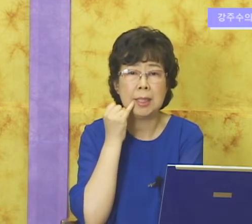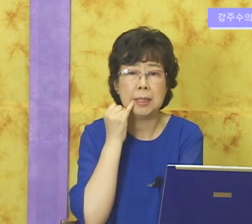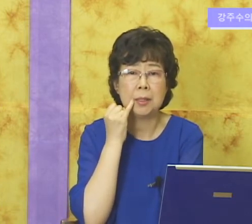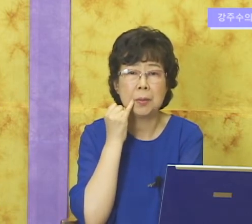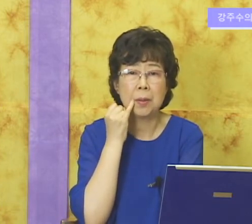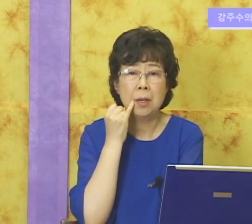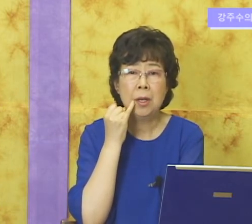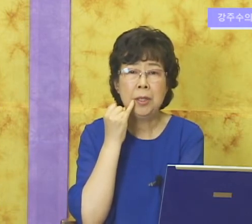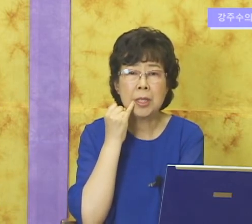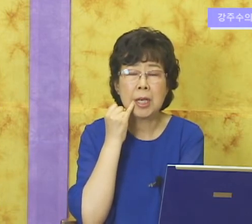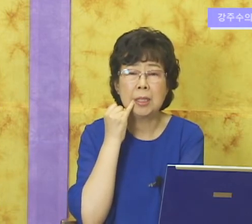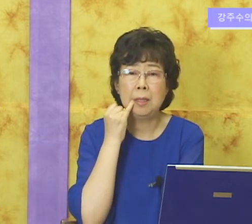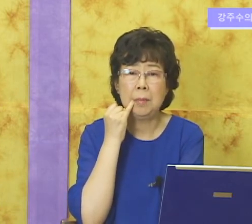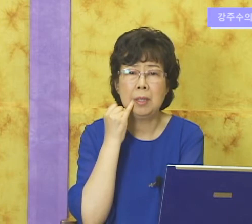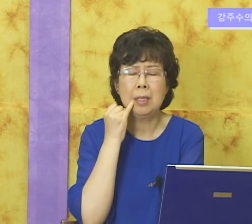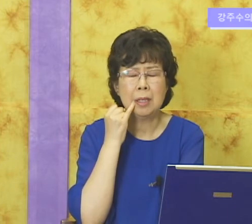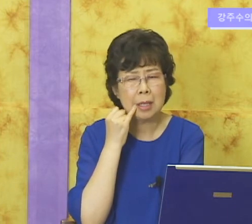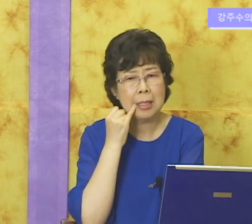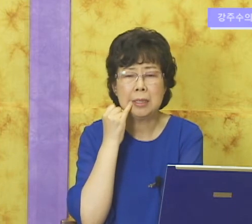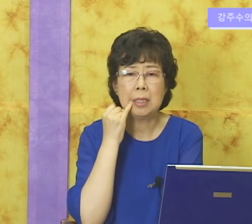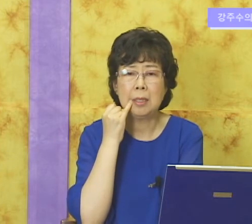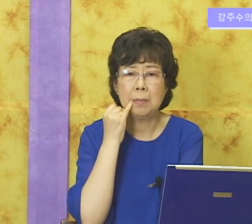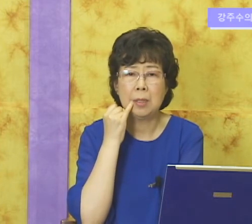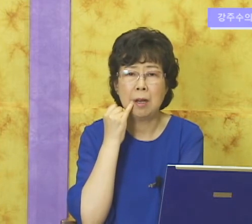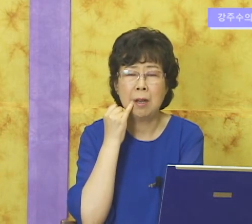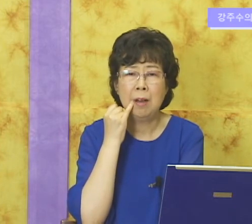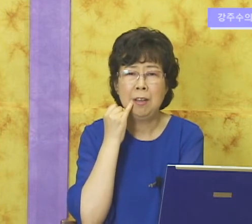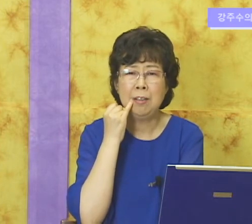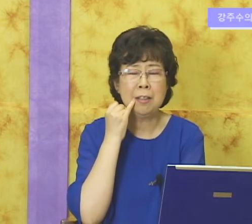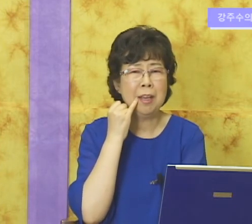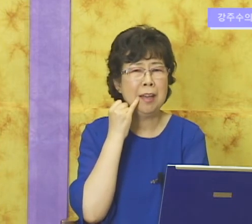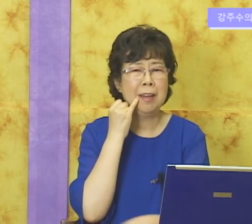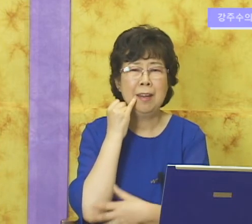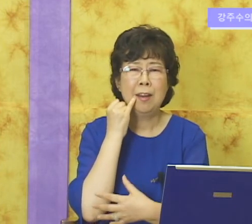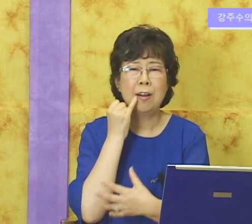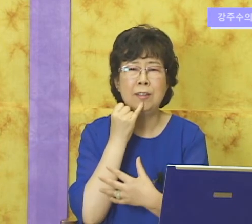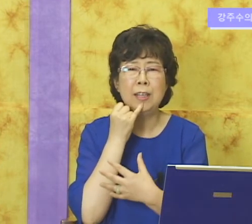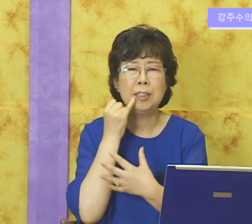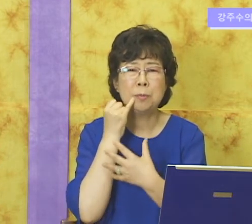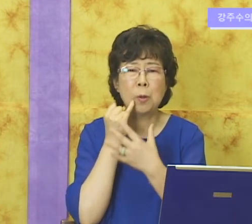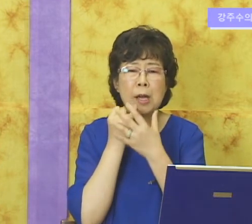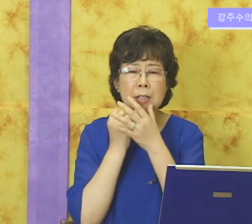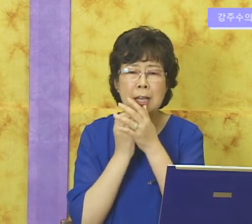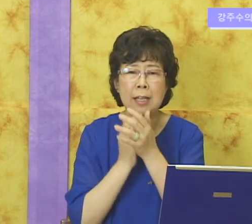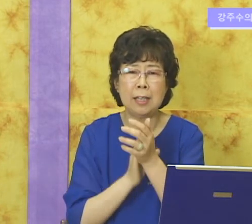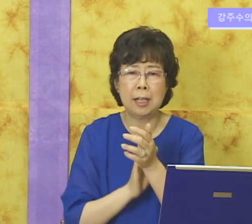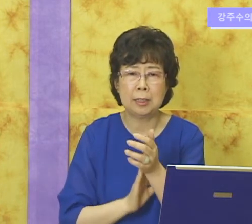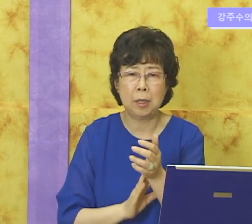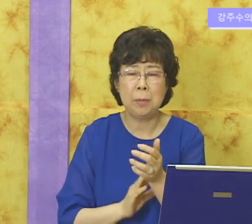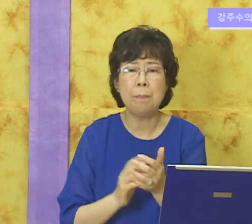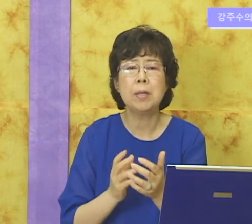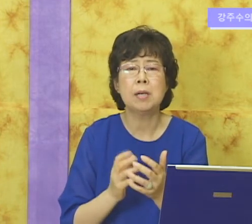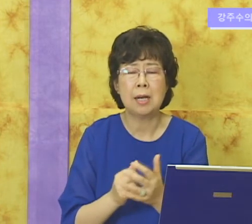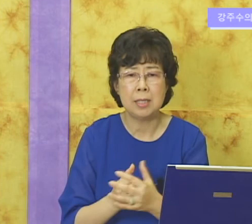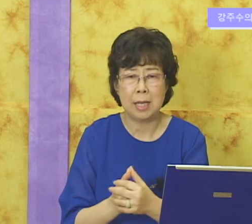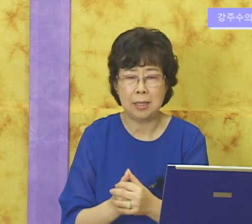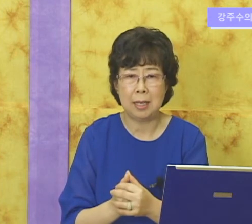2cm 정도. 여기 갖다 대면은 간장이 됩니다. 이렇게 어디에 접촉하느냐에 따라서 몇 번을 하느냐에